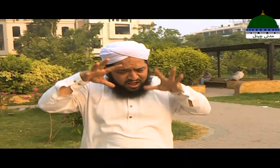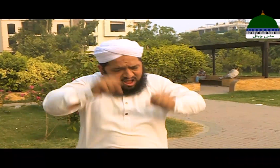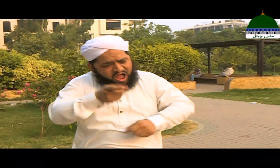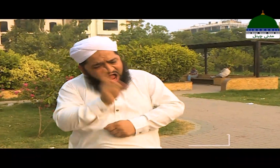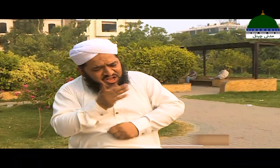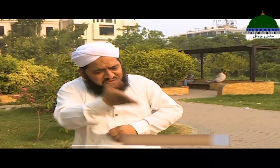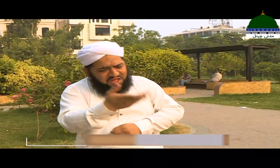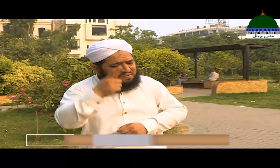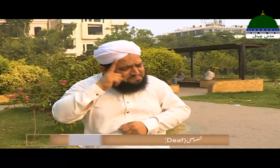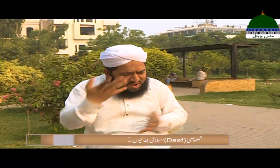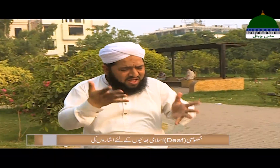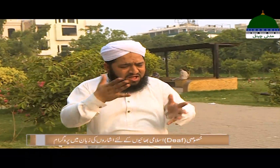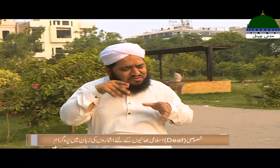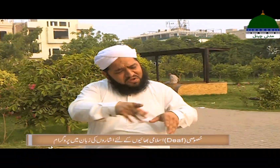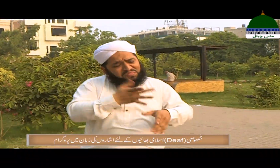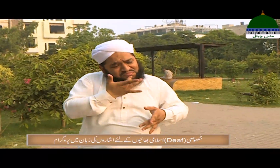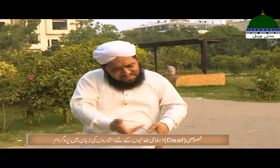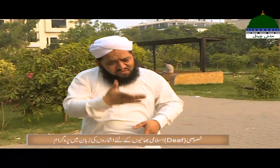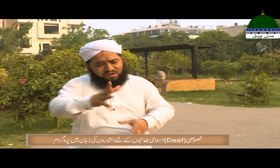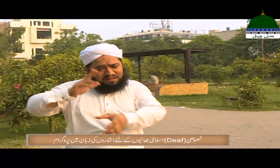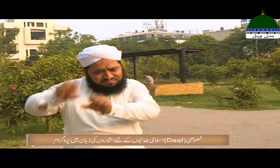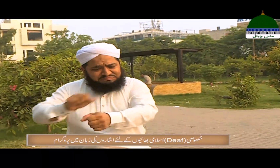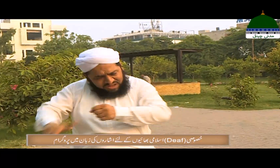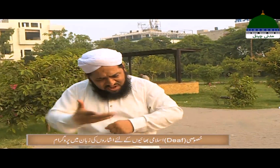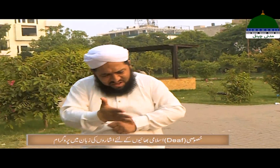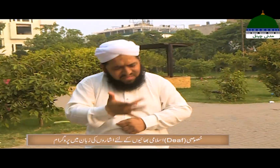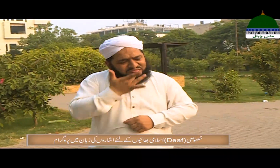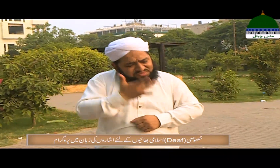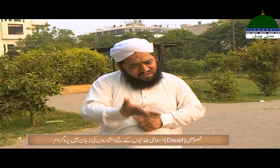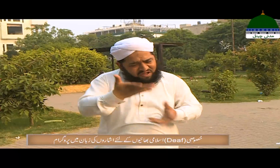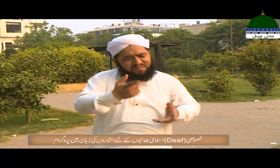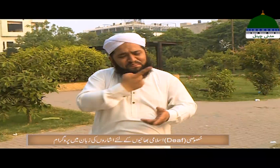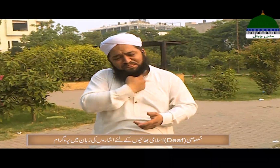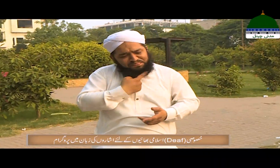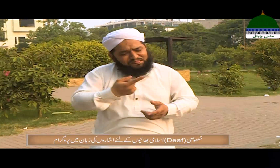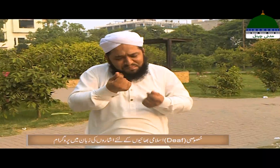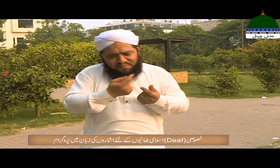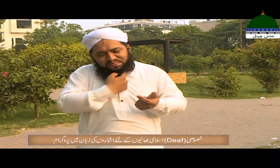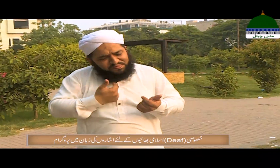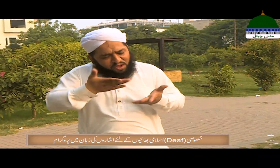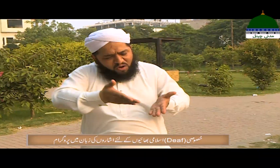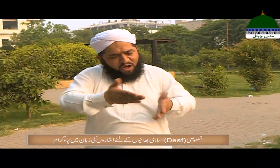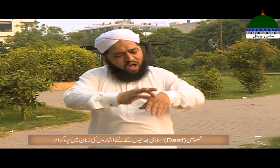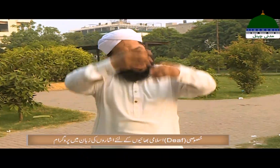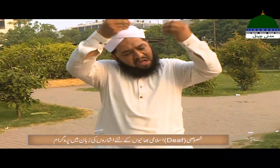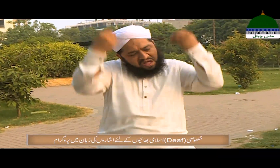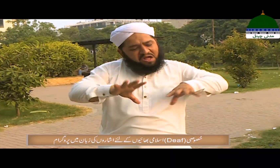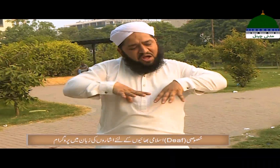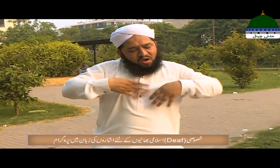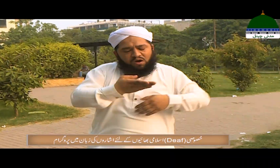ڈانٹتے ہوئے کہا، تم نے اسے قتل کرنے میں سستی کیوں کی اور لالچ میں آ کر اپنی جان کیوں دے دی؟ لالچی